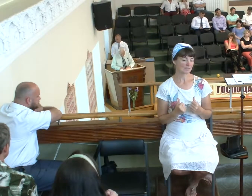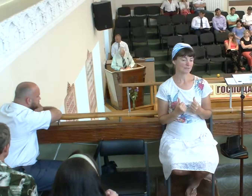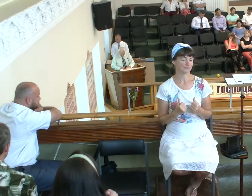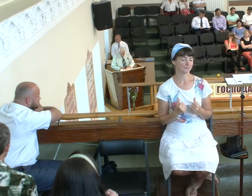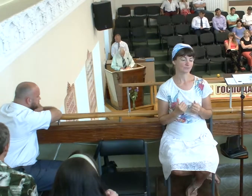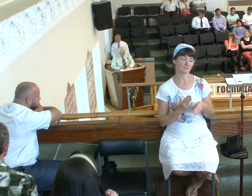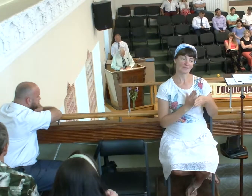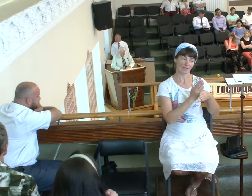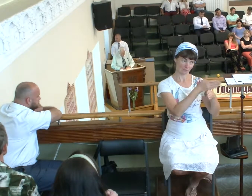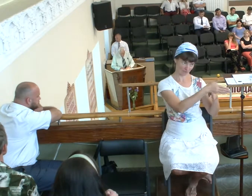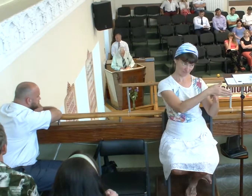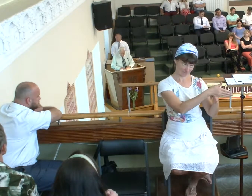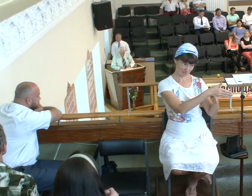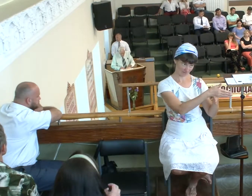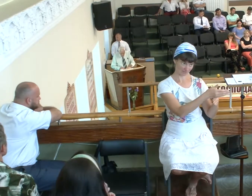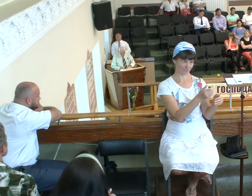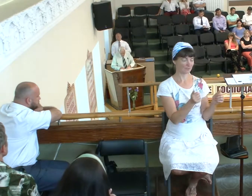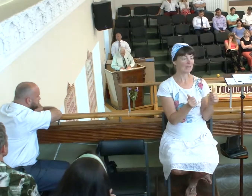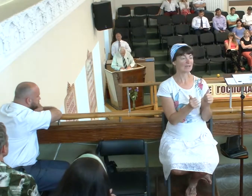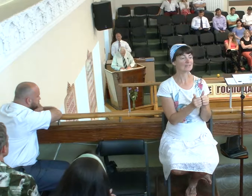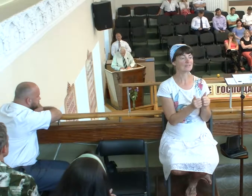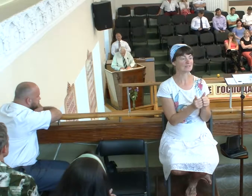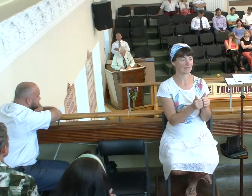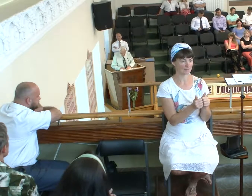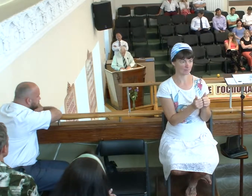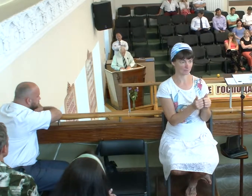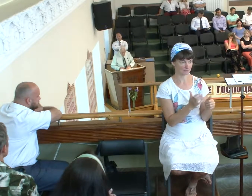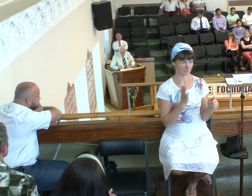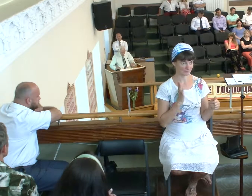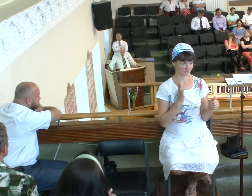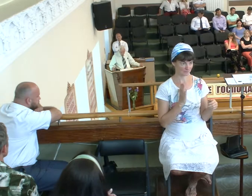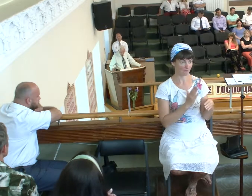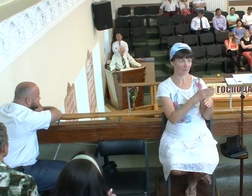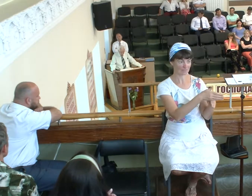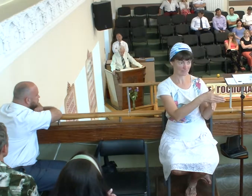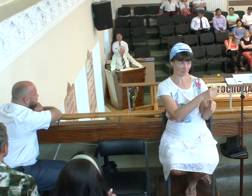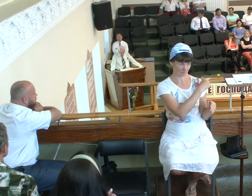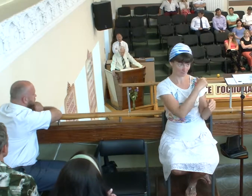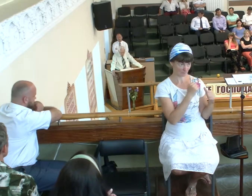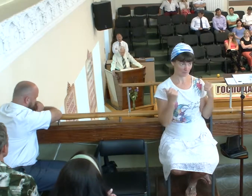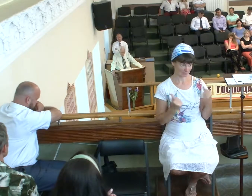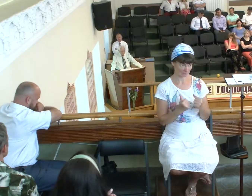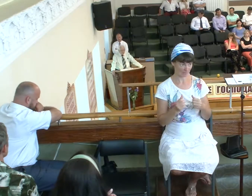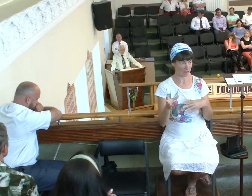приглашены сестрой к ее соседям. Мы приехали вечером